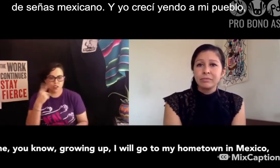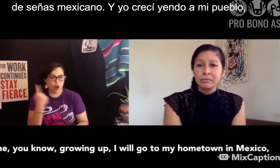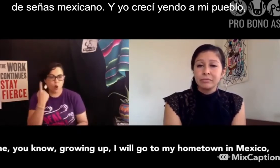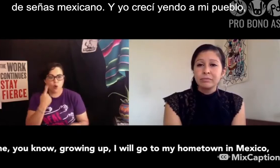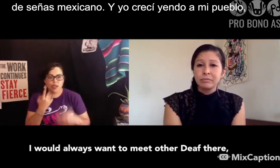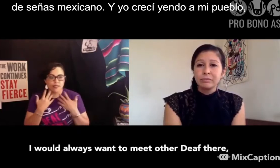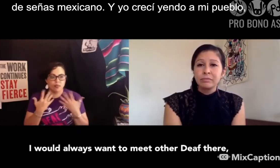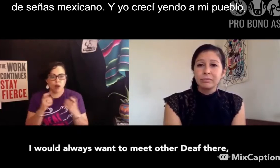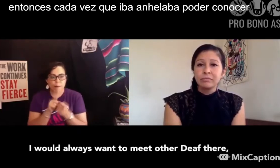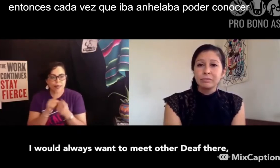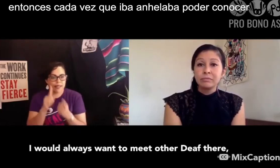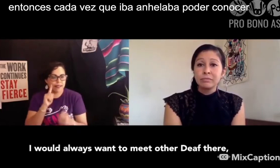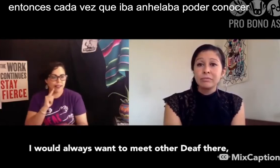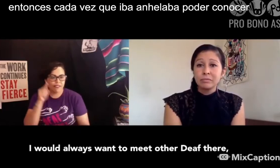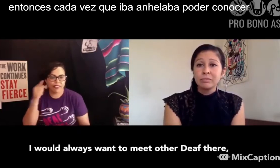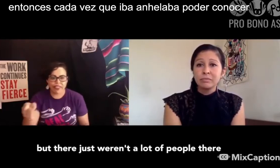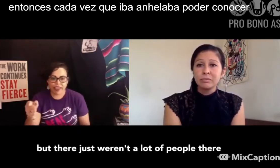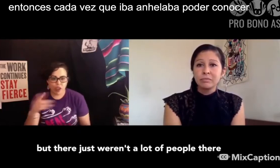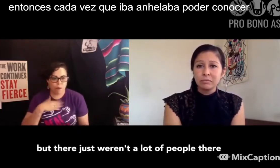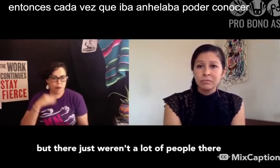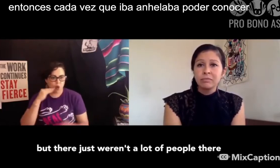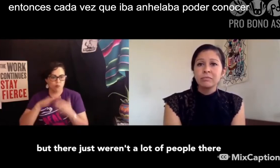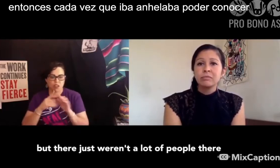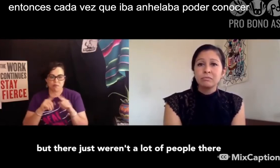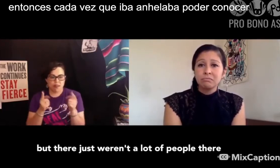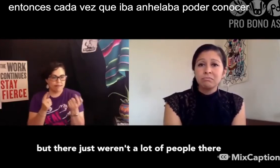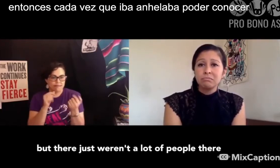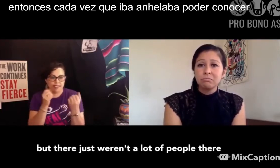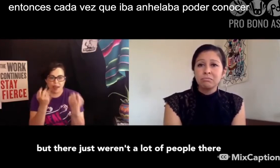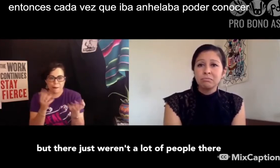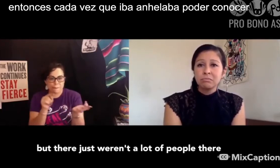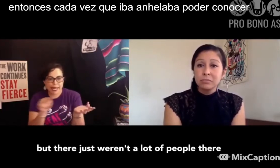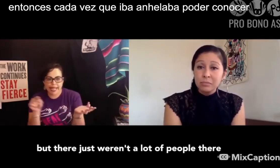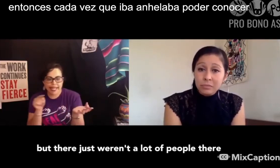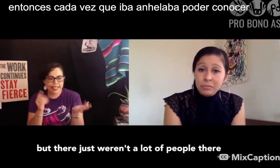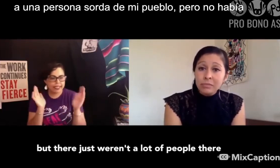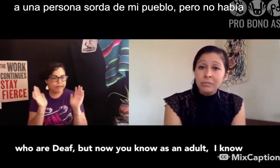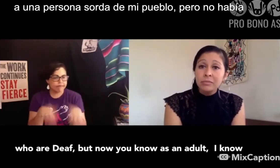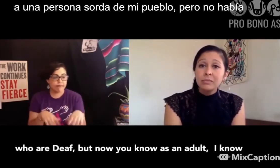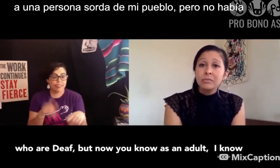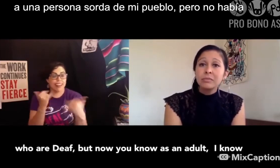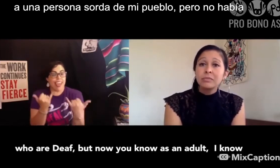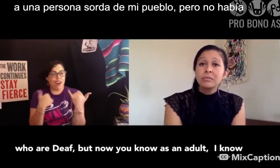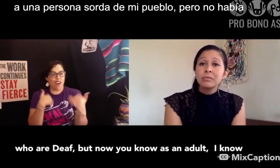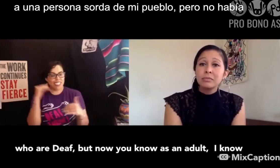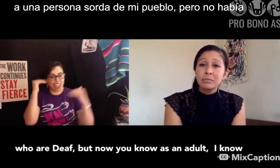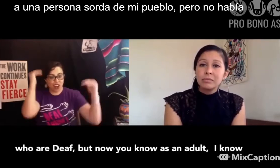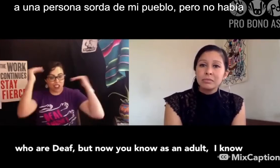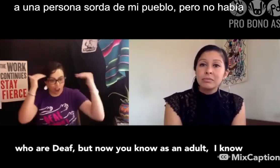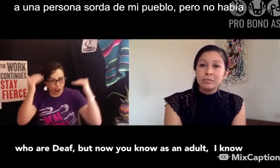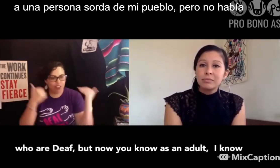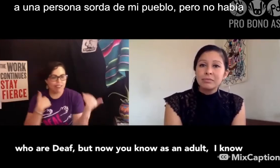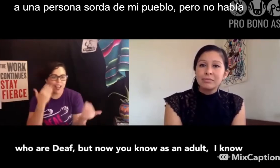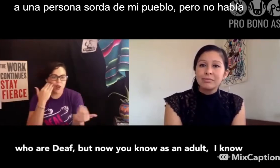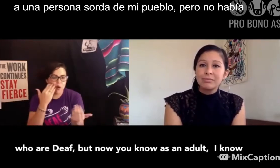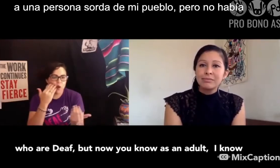crecí yendo a mi pueblo. Entonces, cada vez que iba, anhelaba poder conocer a una persona sorda